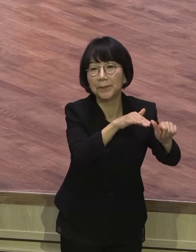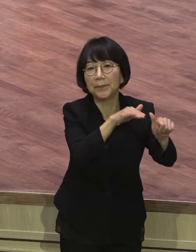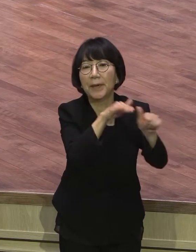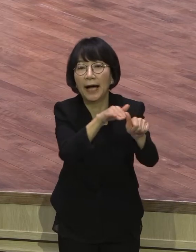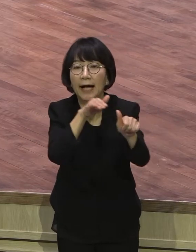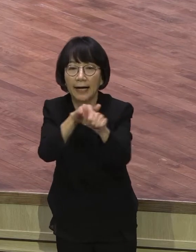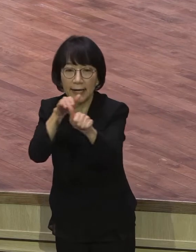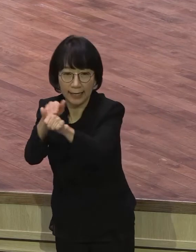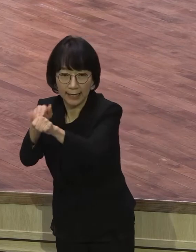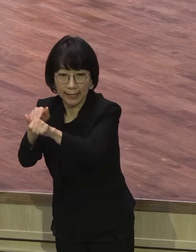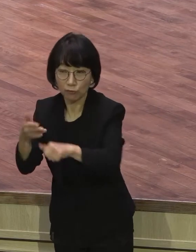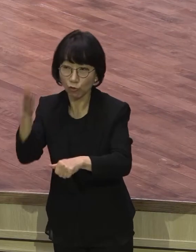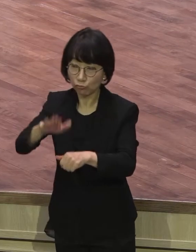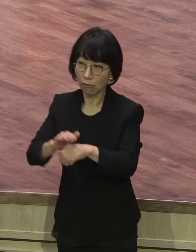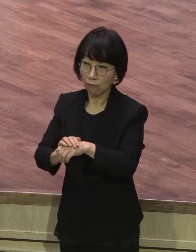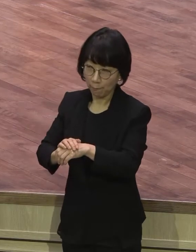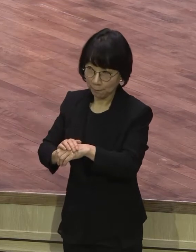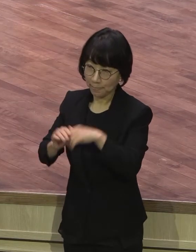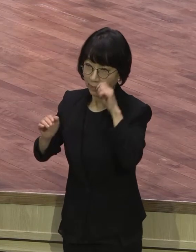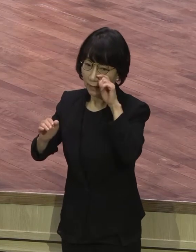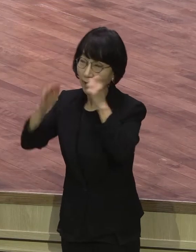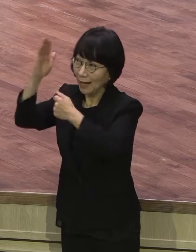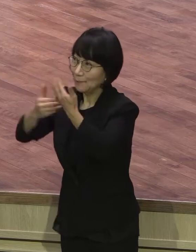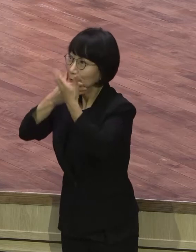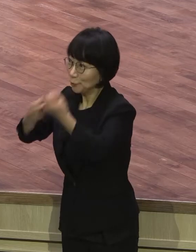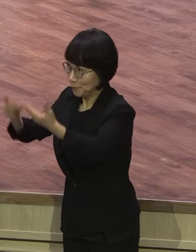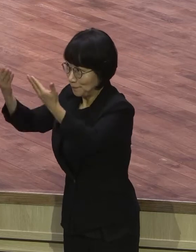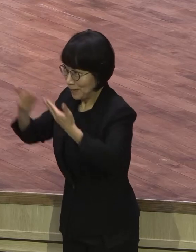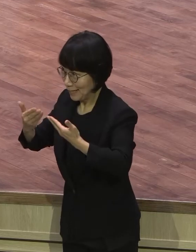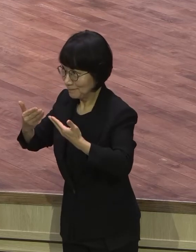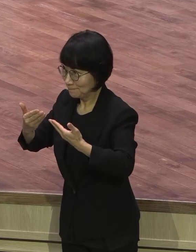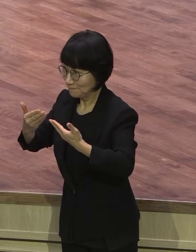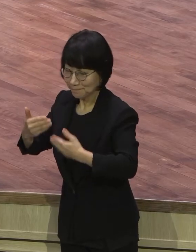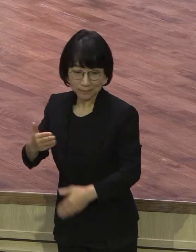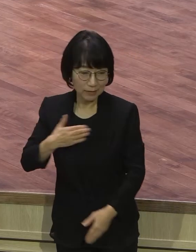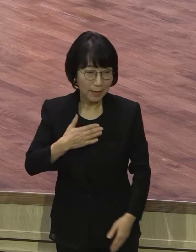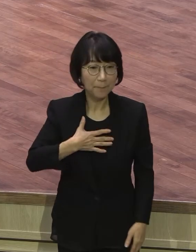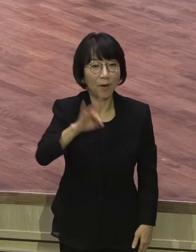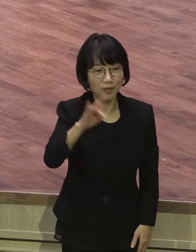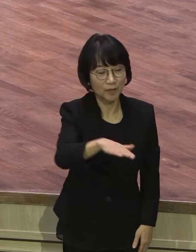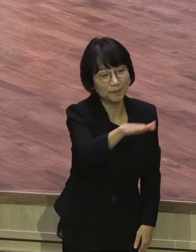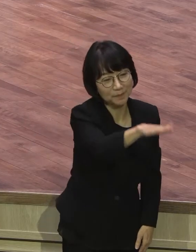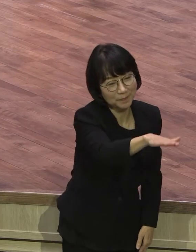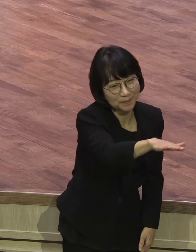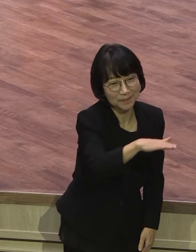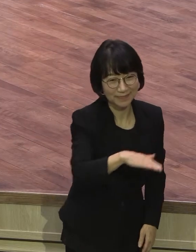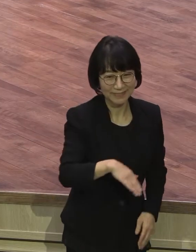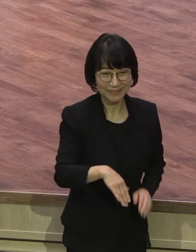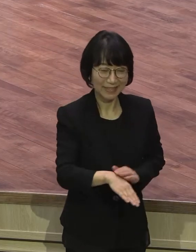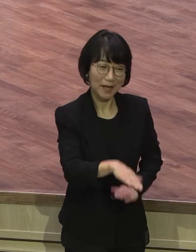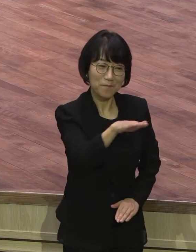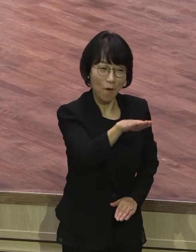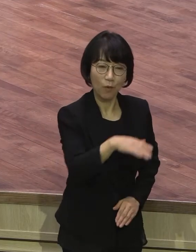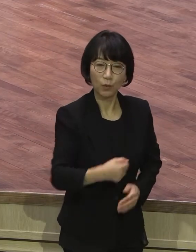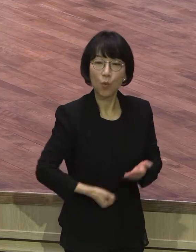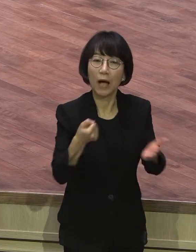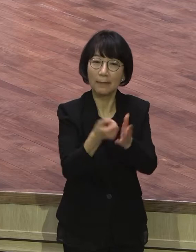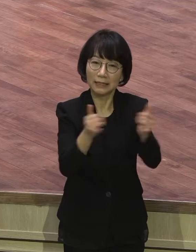용서, 먼저 다가가. 먼저 다가가서 내가 잘못이 있다 없다 떠나서 내가 먼저 다가가. 이게 용감한